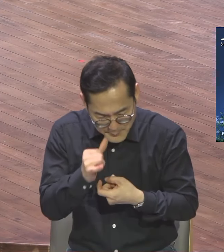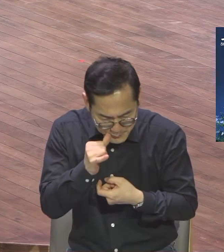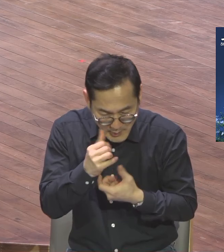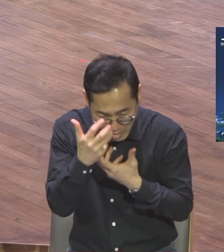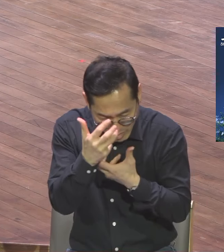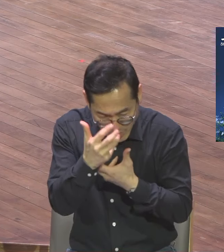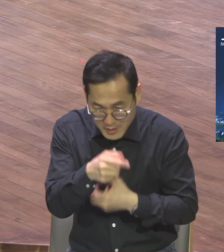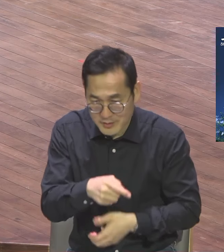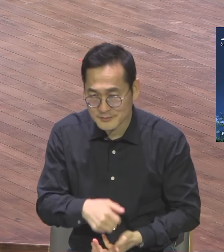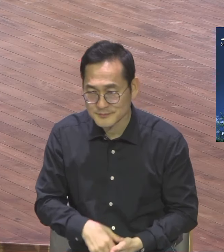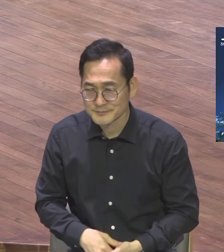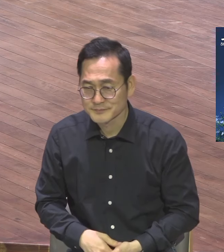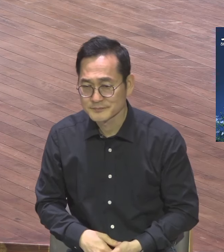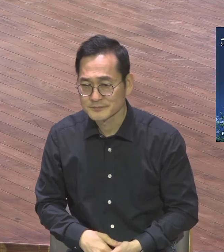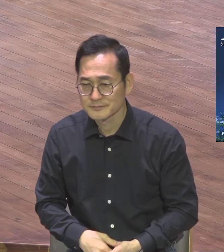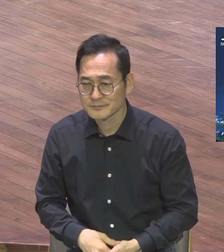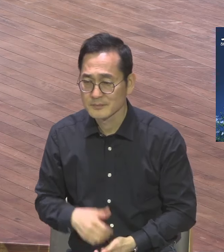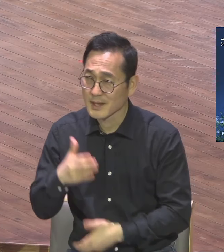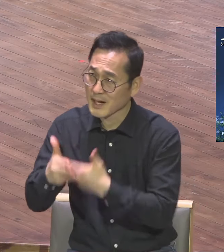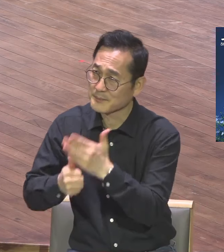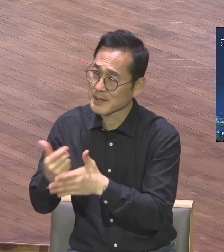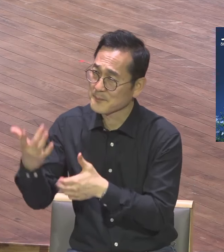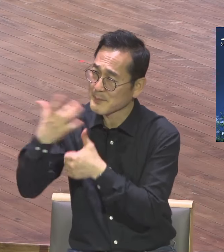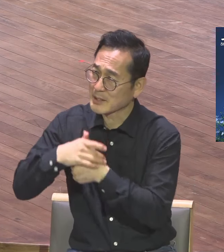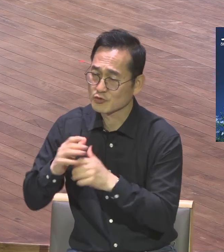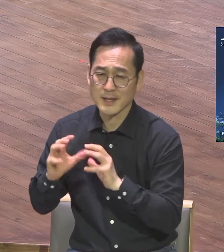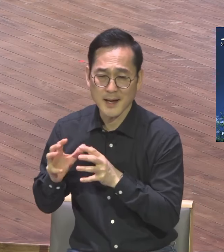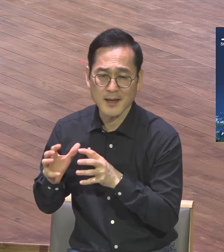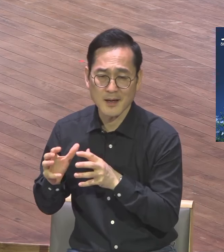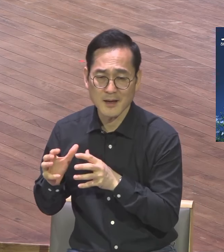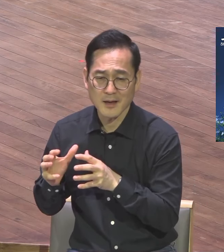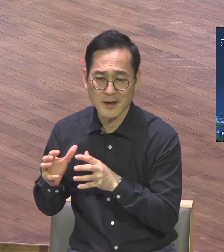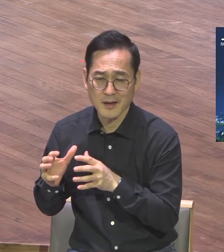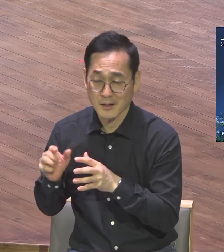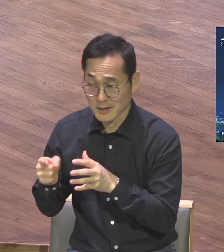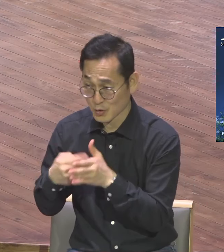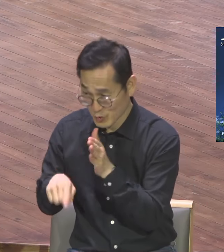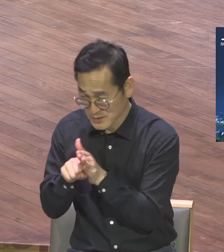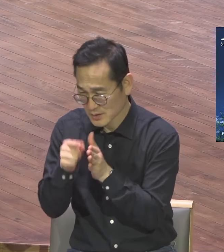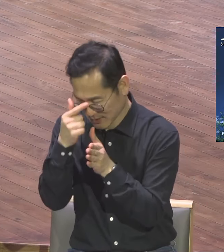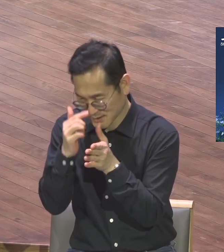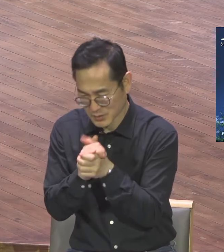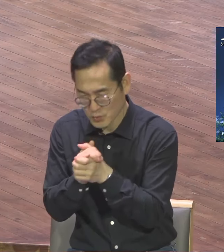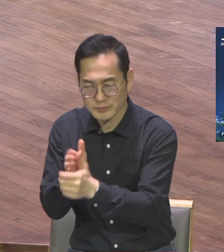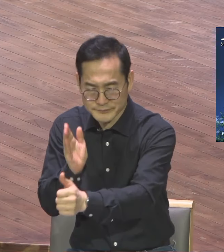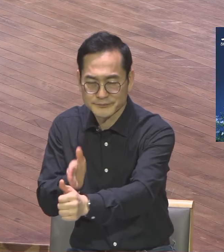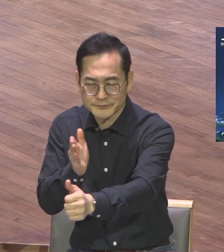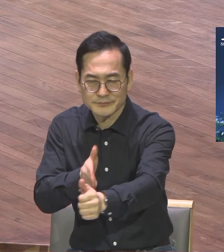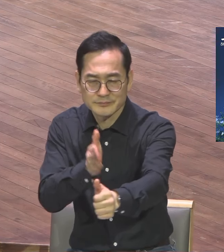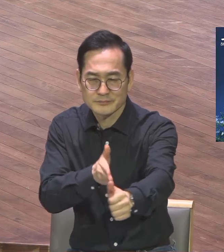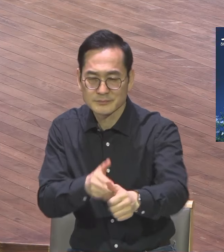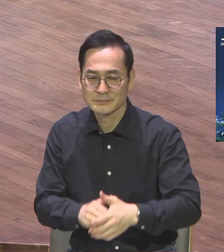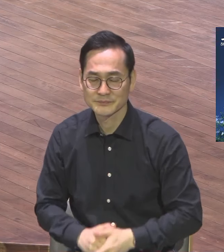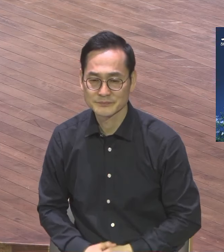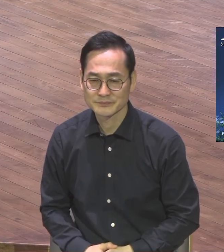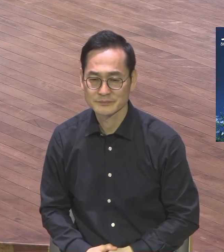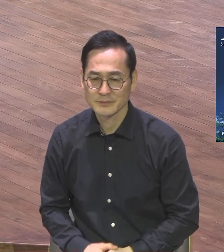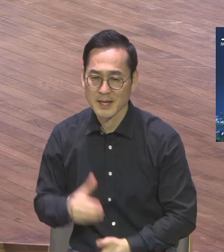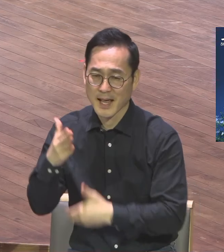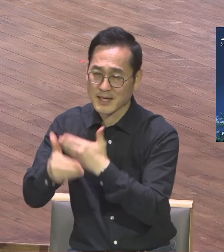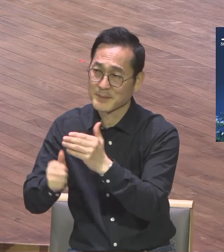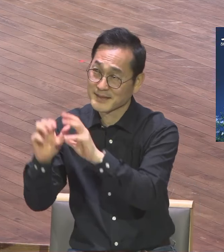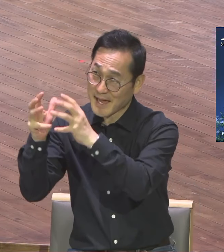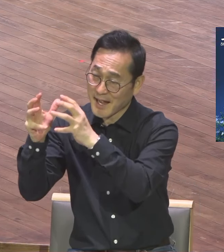하나님이 내게 주신 이 나라, 그 나라를 위해서 기도하시기 바랍니다. 그게 그 나라와 그